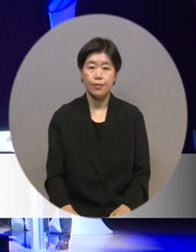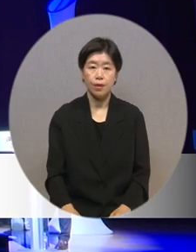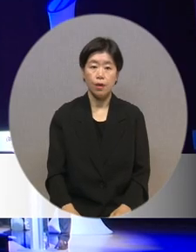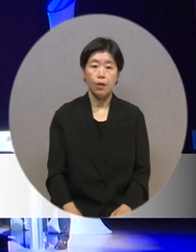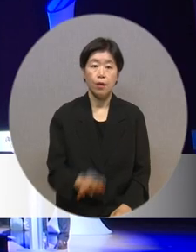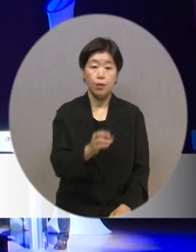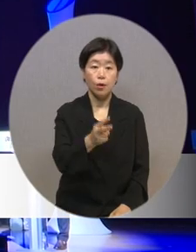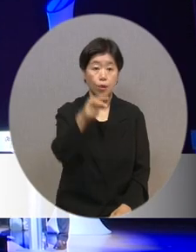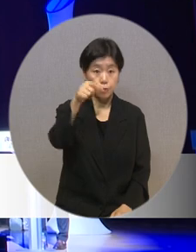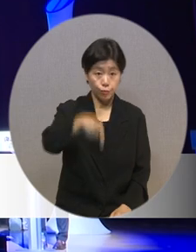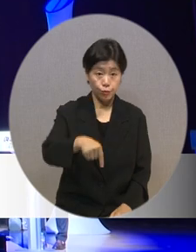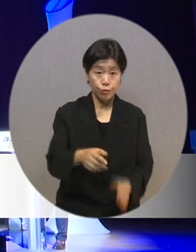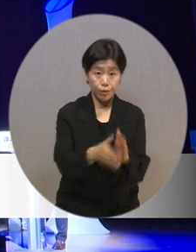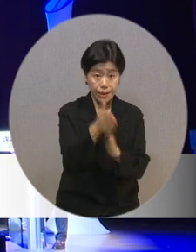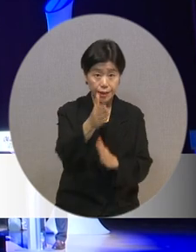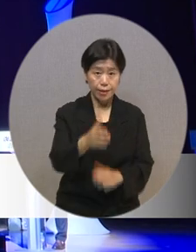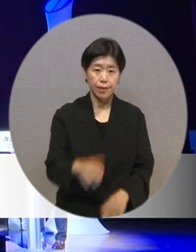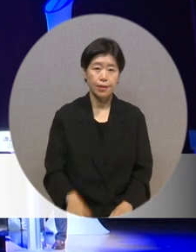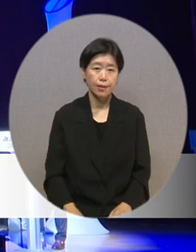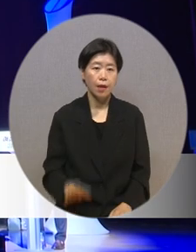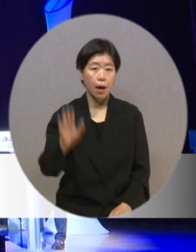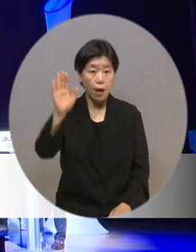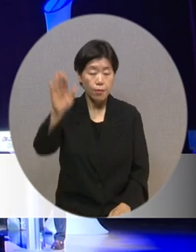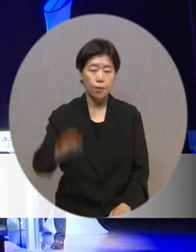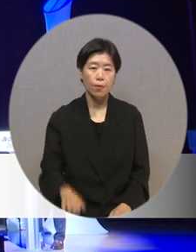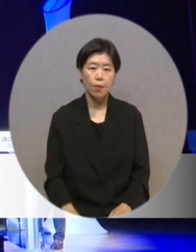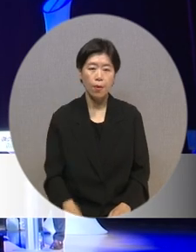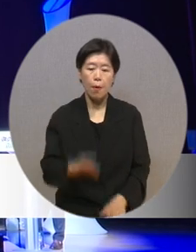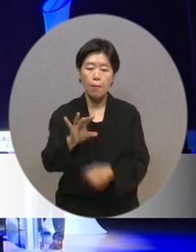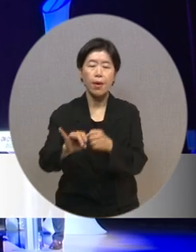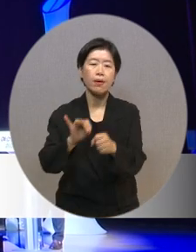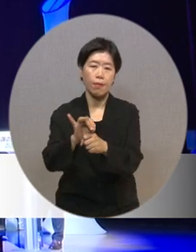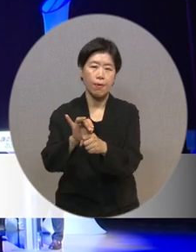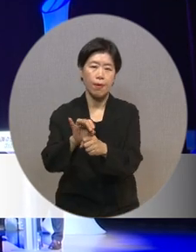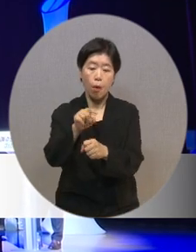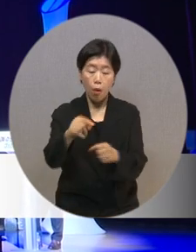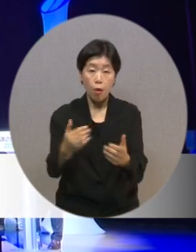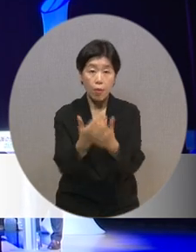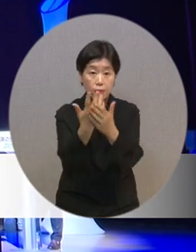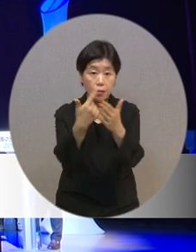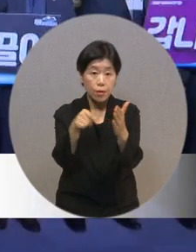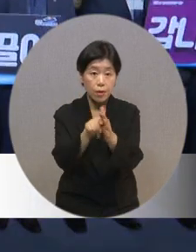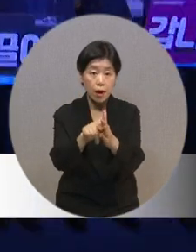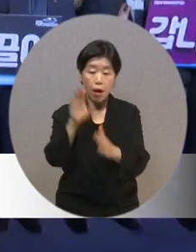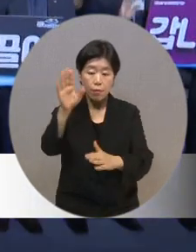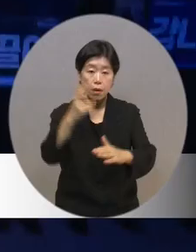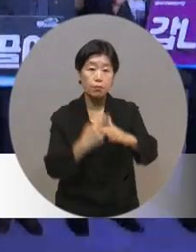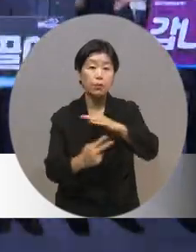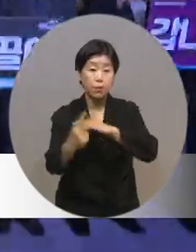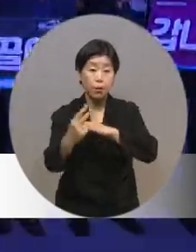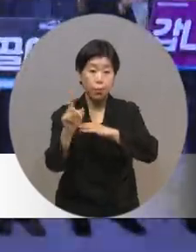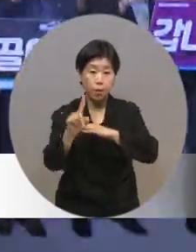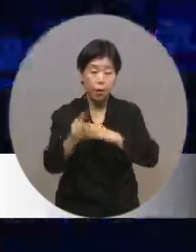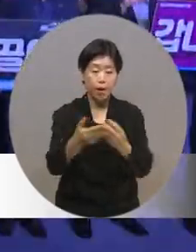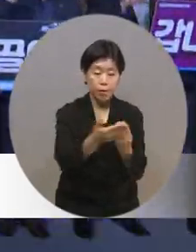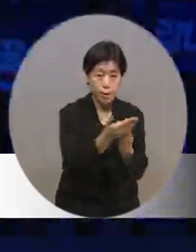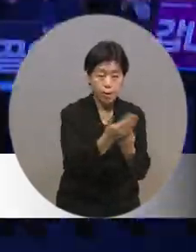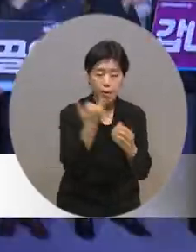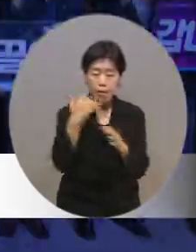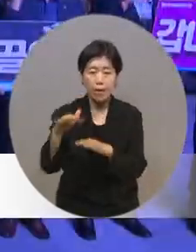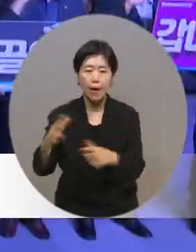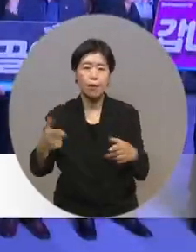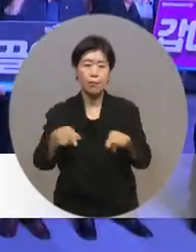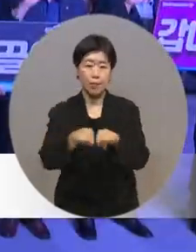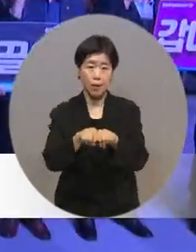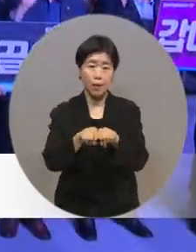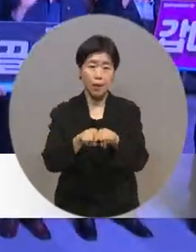여수시는 지난 1일 미래 100년을 이끌 여수만 르네상스 미래 비전인 섬과 바다가 공존하는